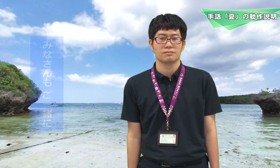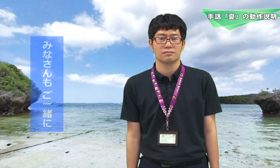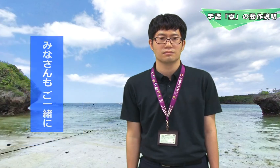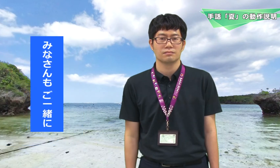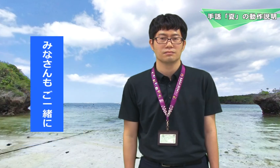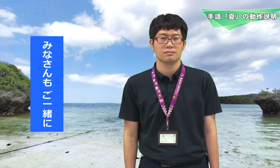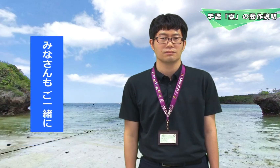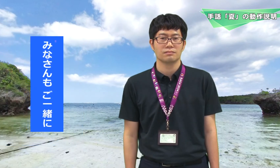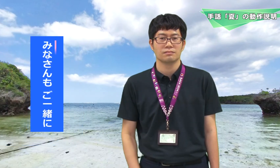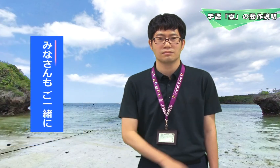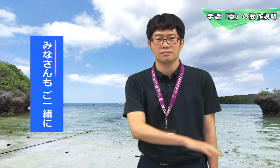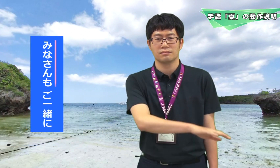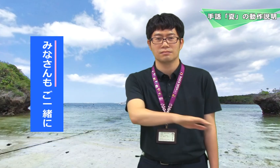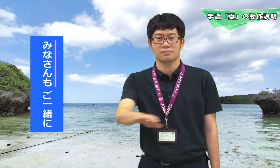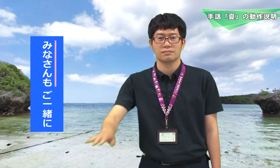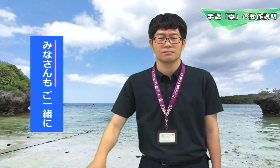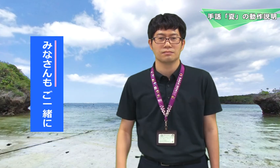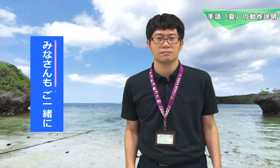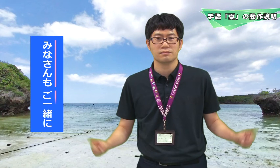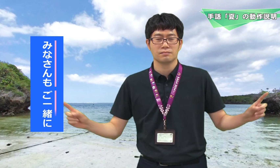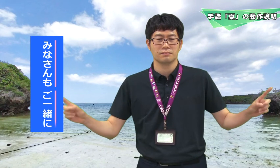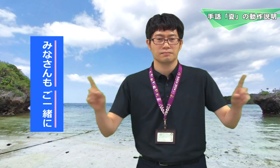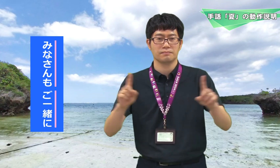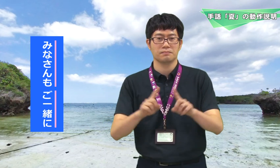それでは皆さんもご一緒に